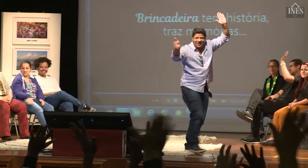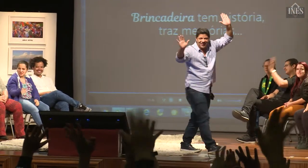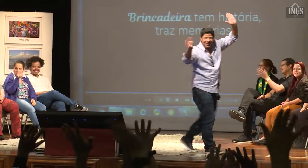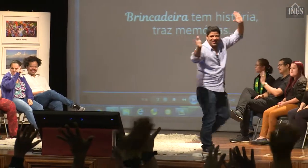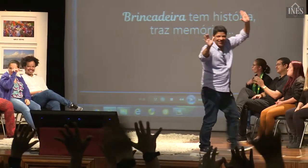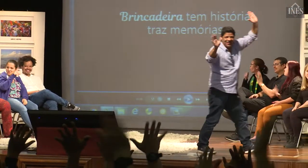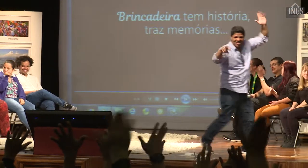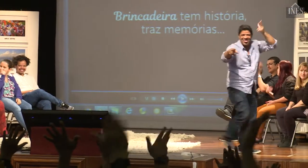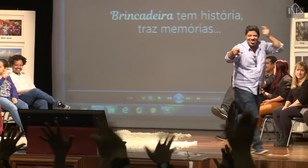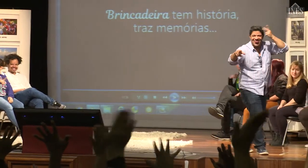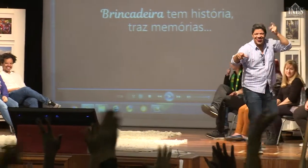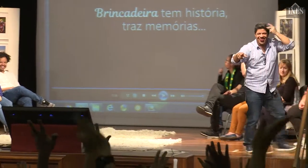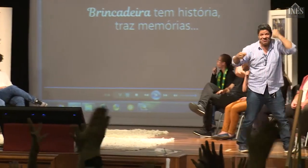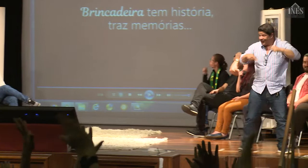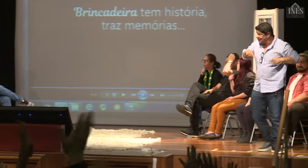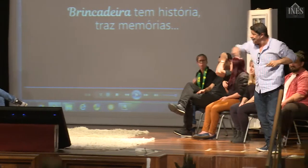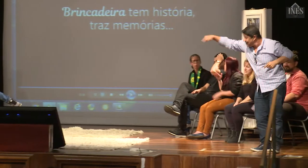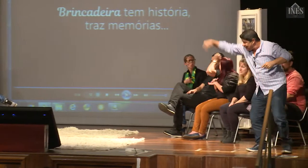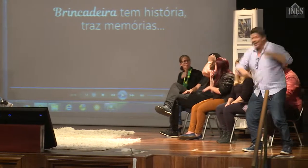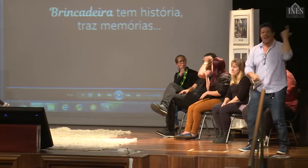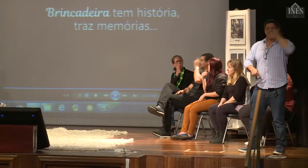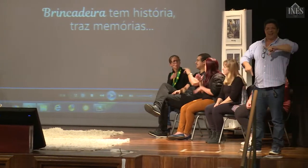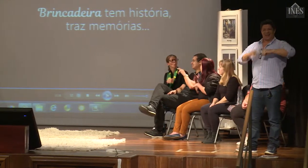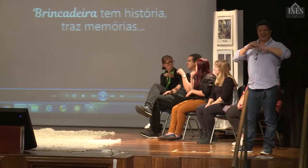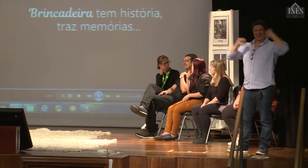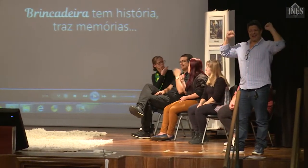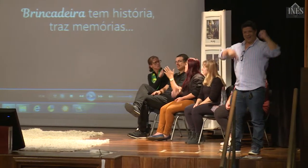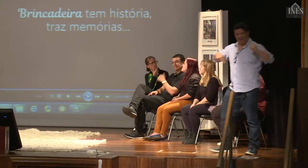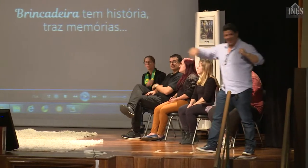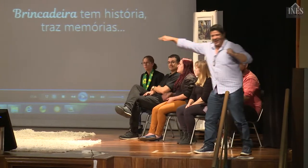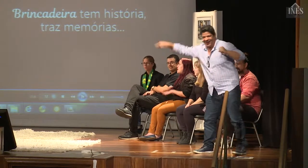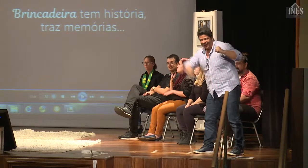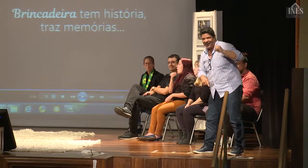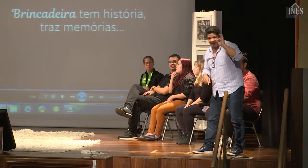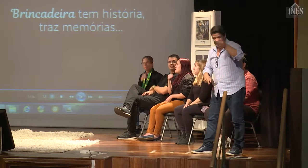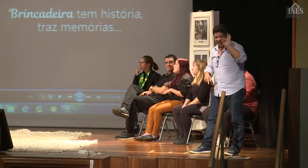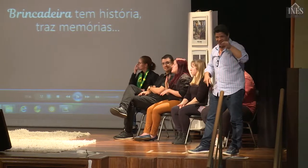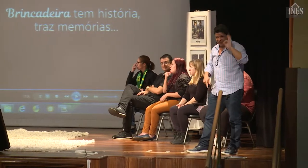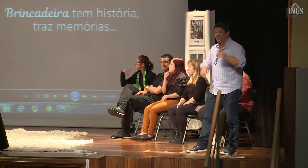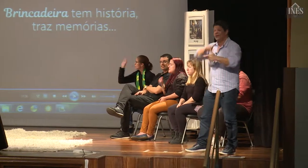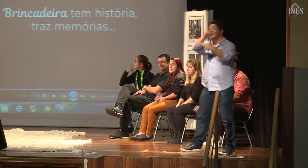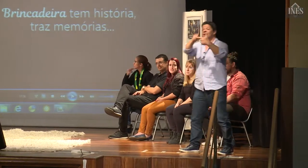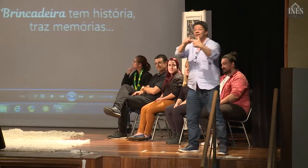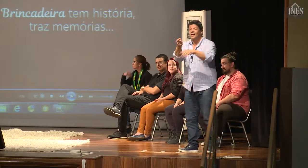jogaram? Já? Não? É legal, né? Então, aí, quem ia e voltava,